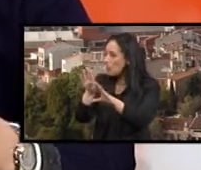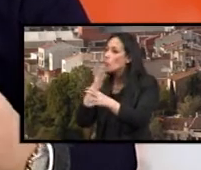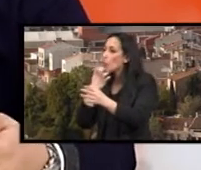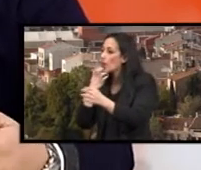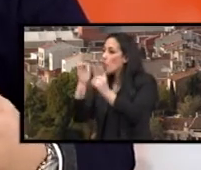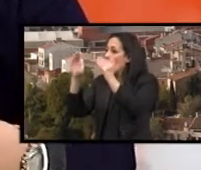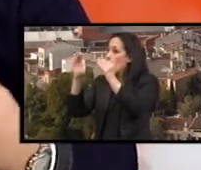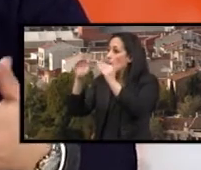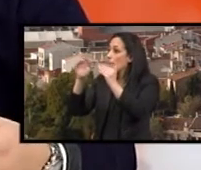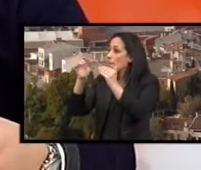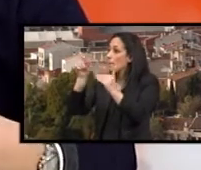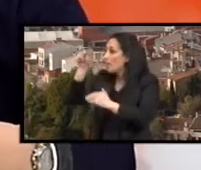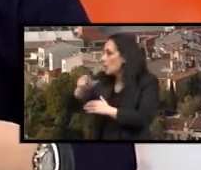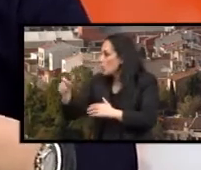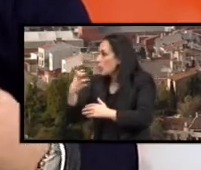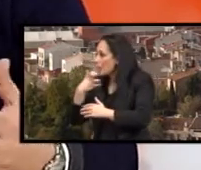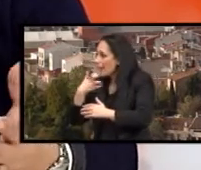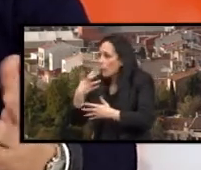casa cuidant del seu fill, del seu germà,